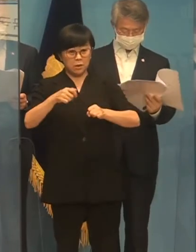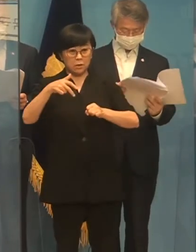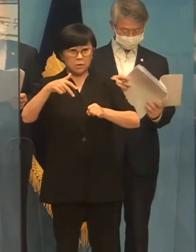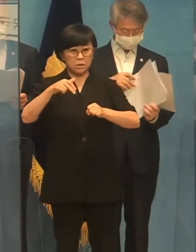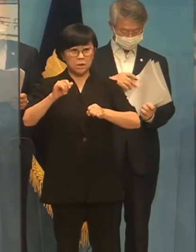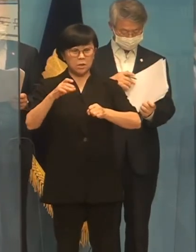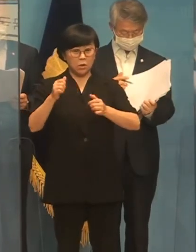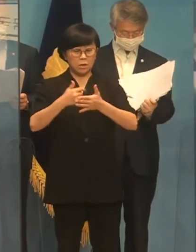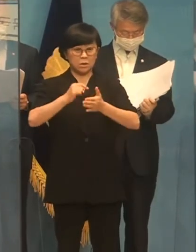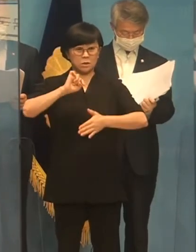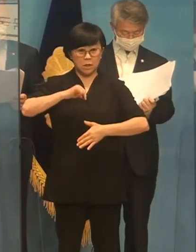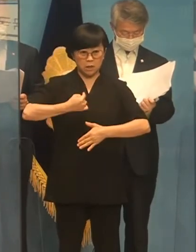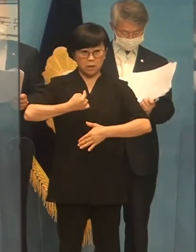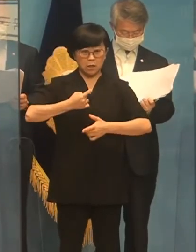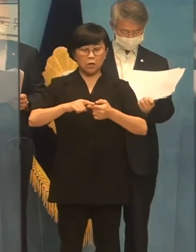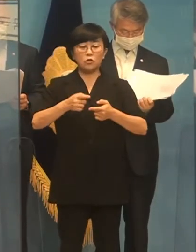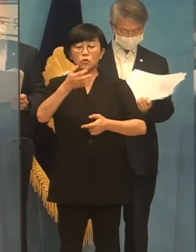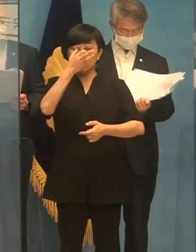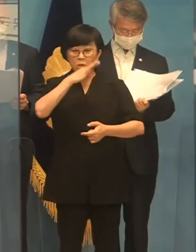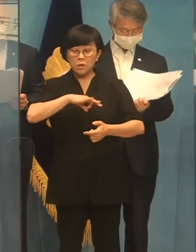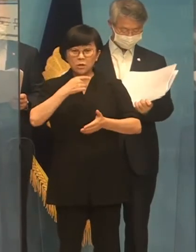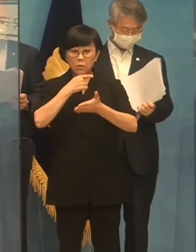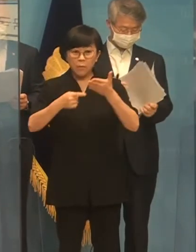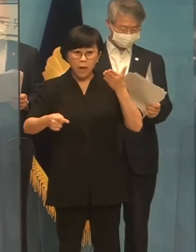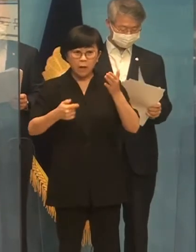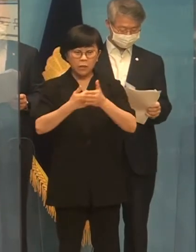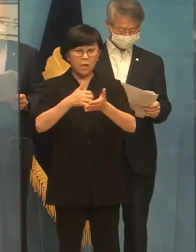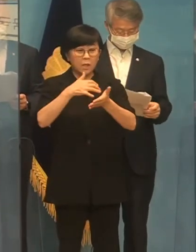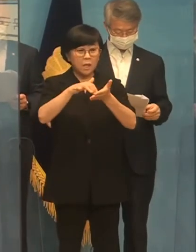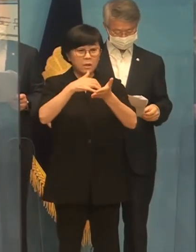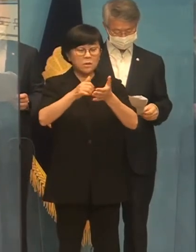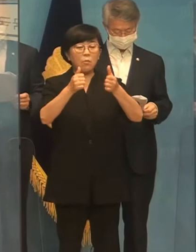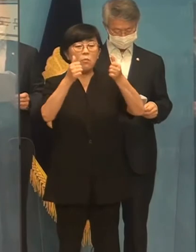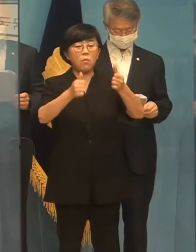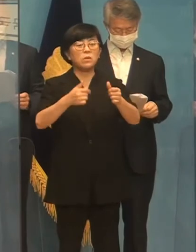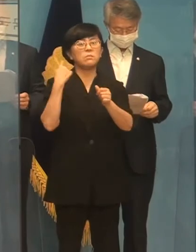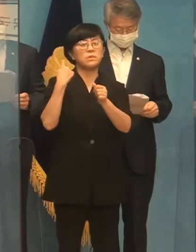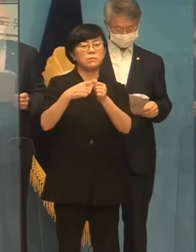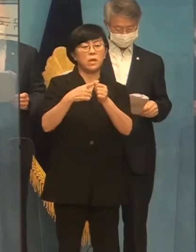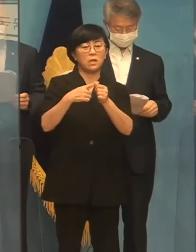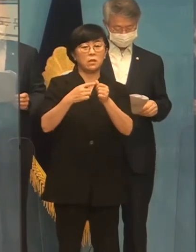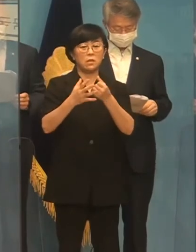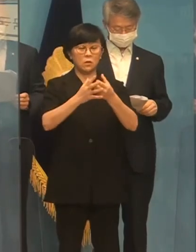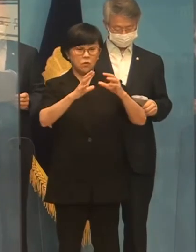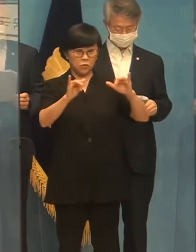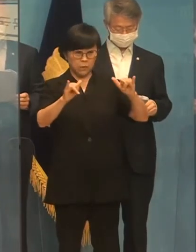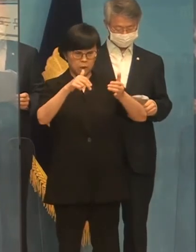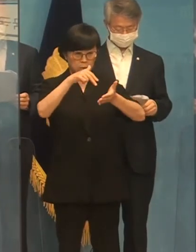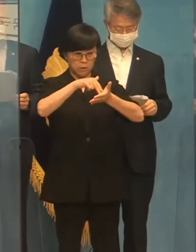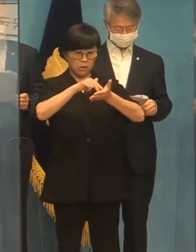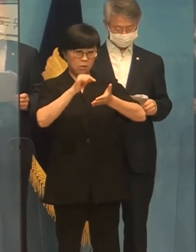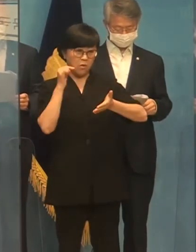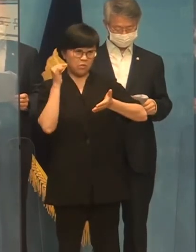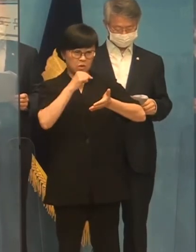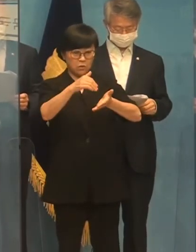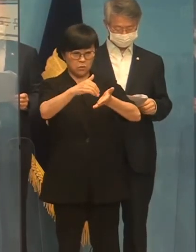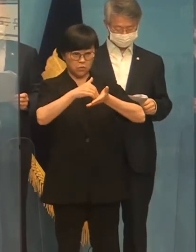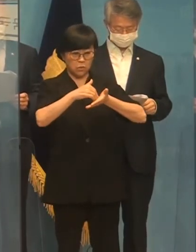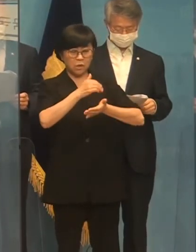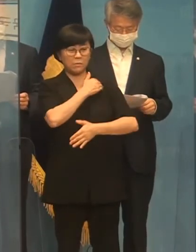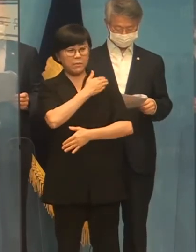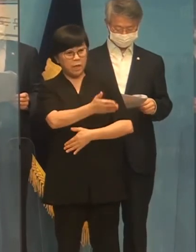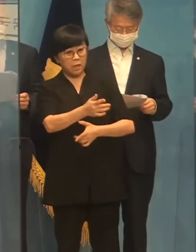진영에서 자신들의 유불리만을 따져서 법원을 비판한다면서 국민들의 엄중한 요구를